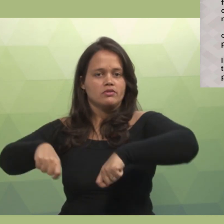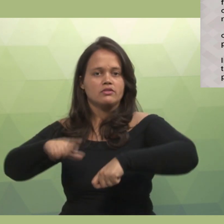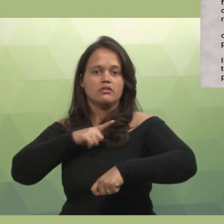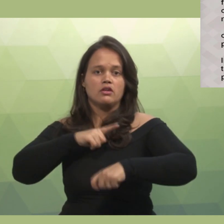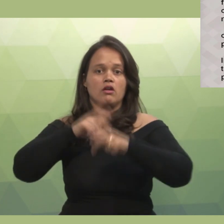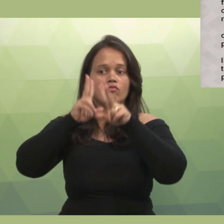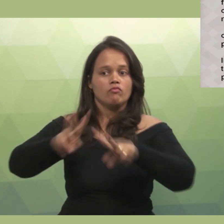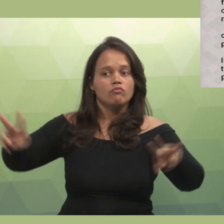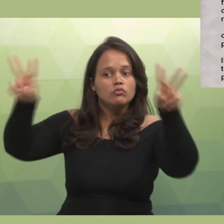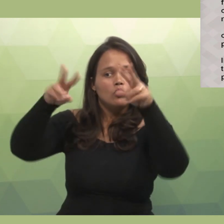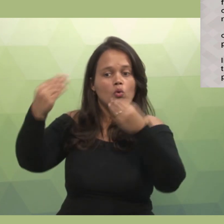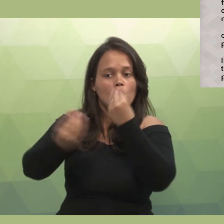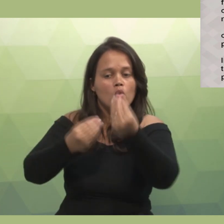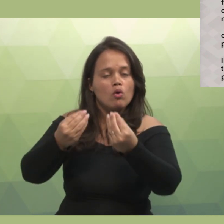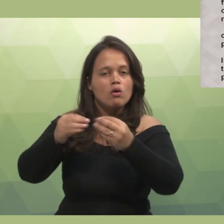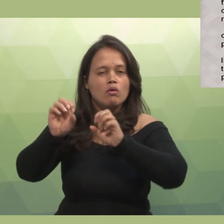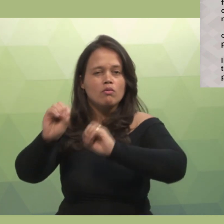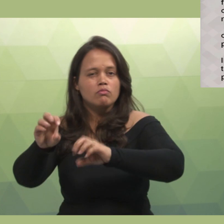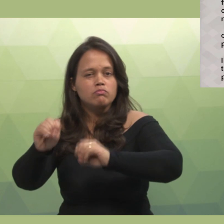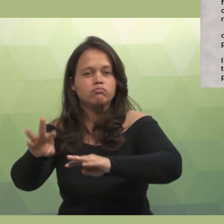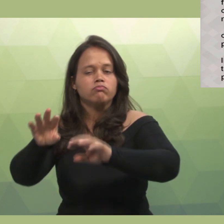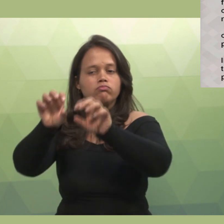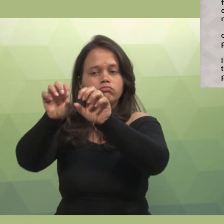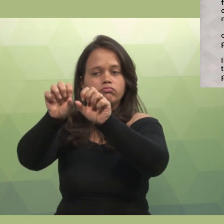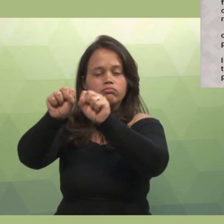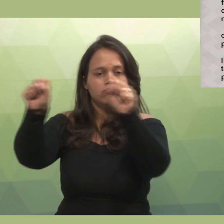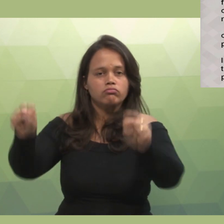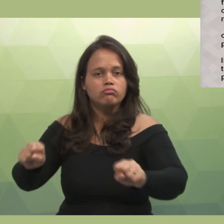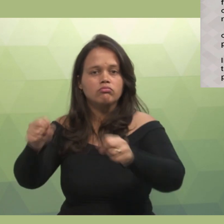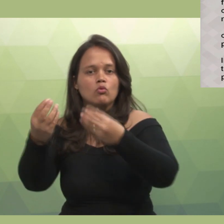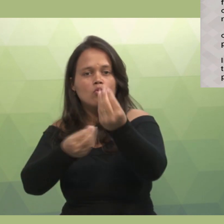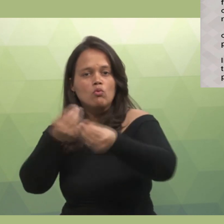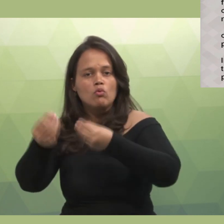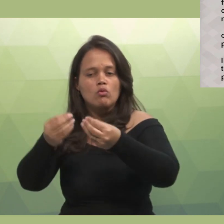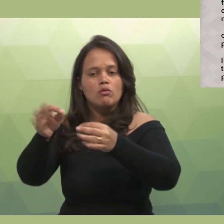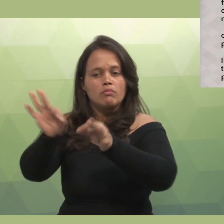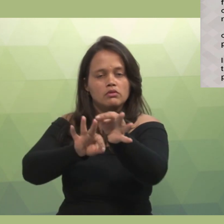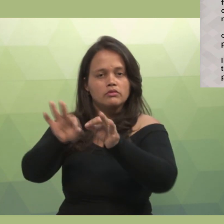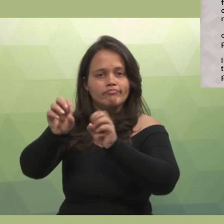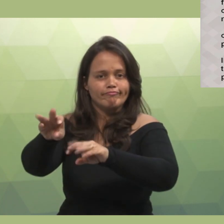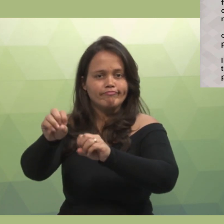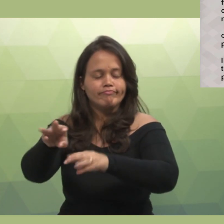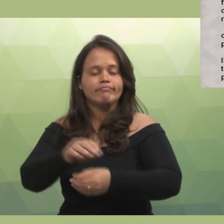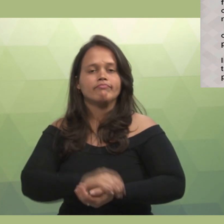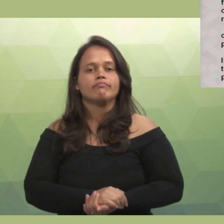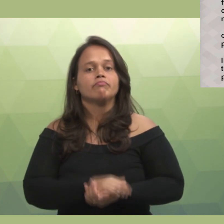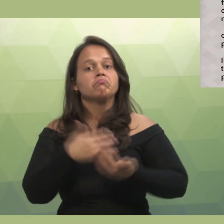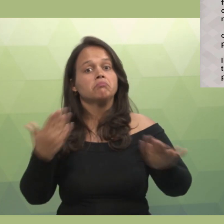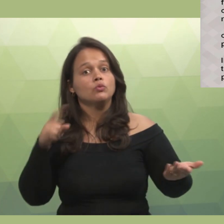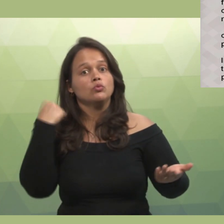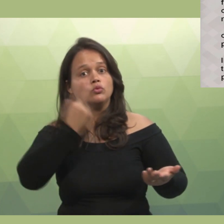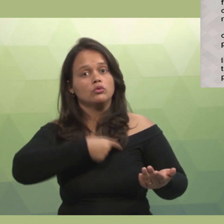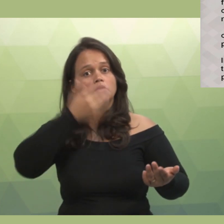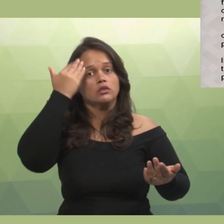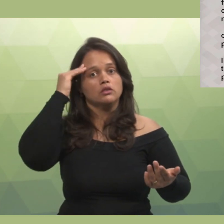visando ao desenvolvimento do processo educativo. Assim, podemos entender que os sistemas de ensino são um conjunto de campos